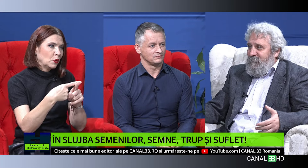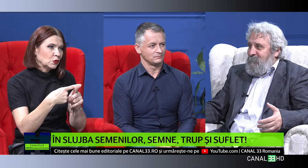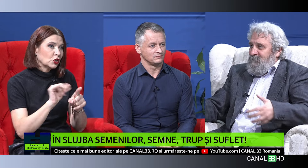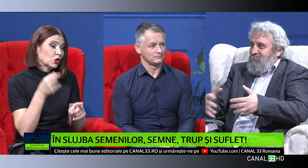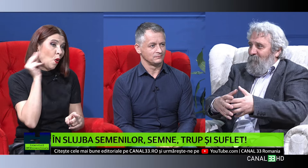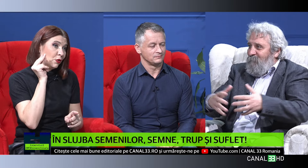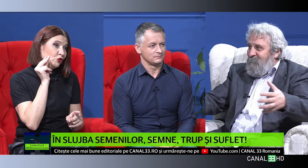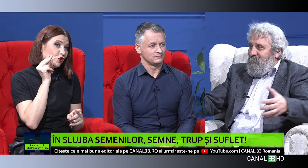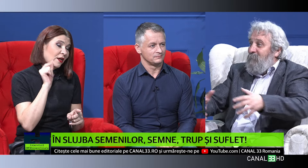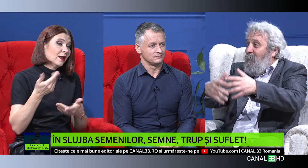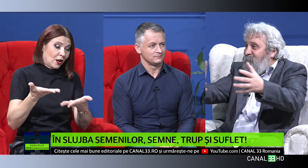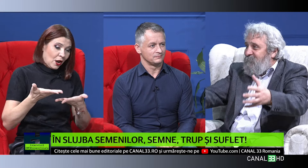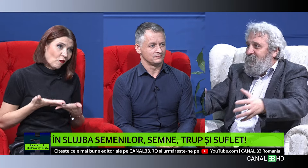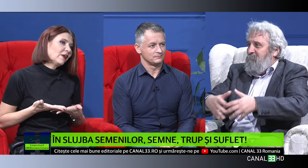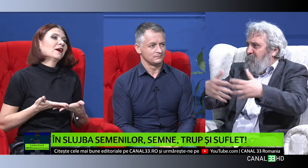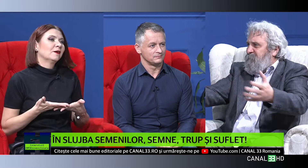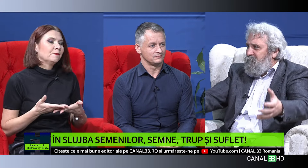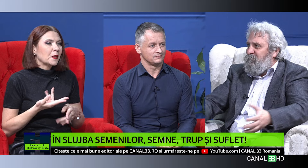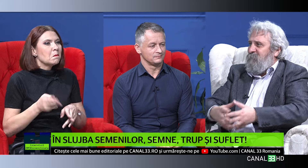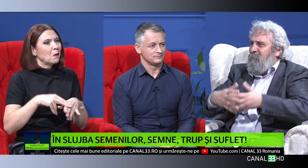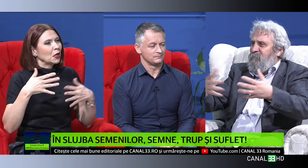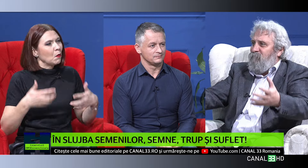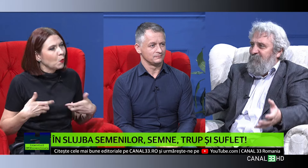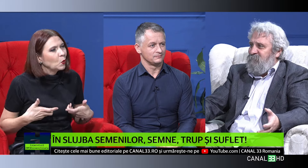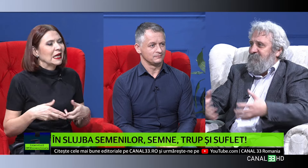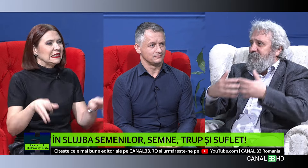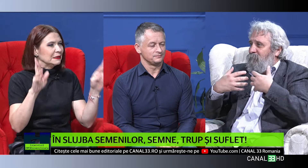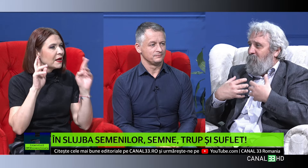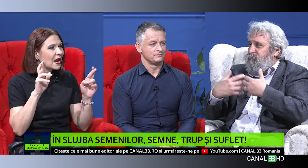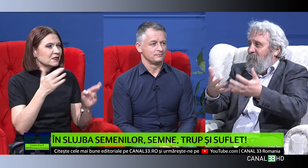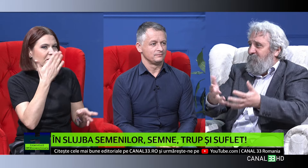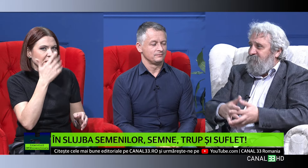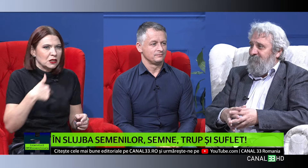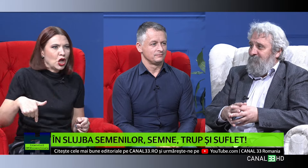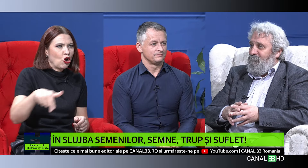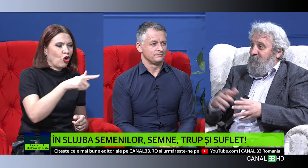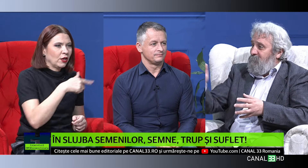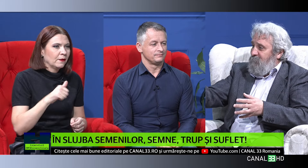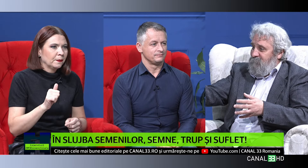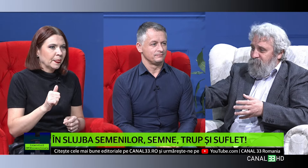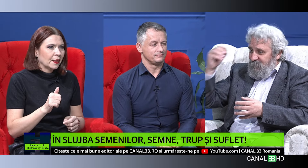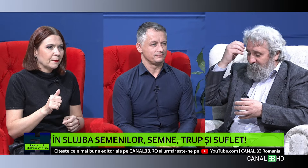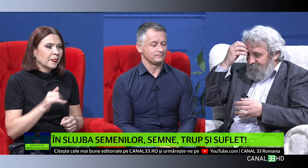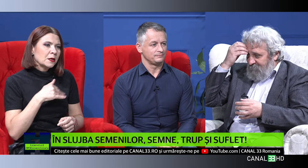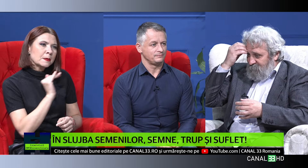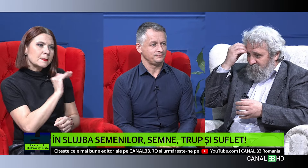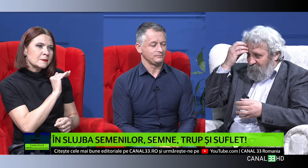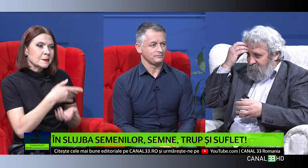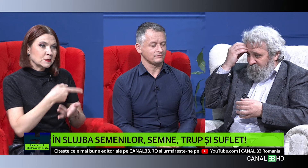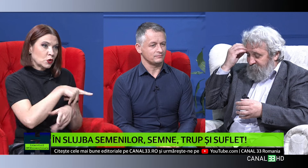obicei le oferă mai multă bucurie, mai multă speranță decât nouă celorlalți. Te-aș întreba, fiindcă tu ești profesor și